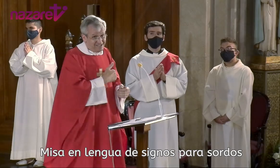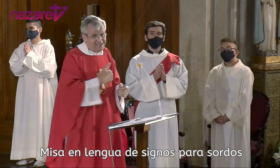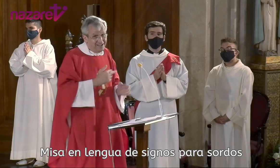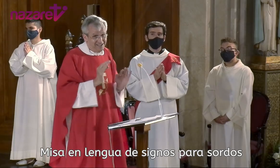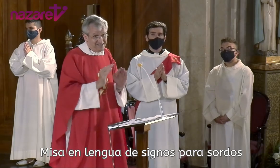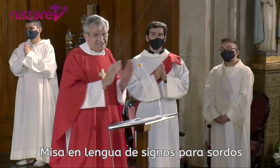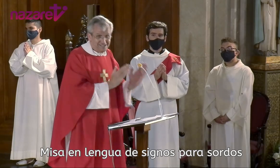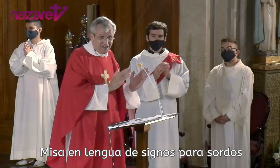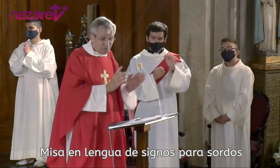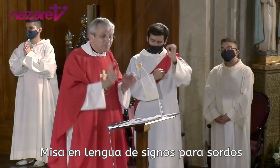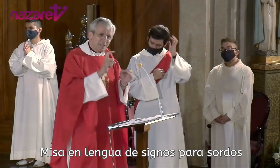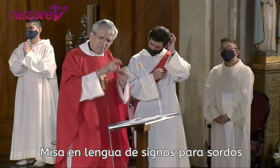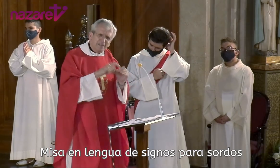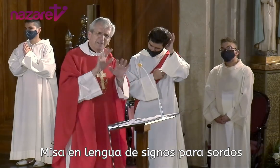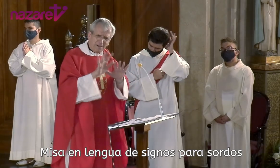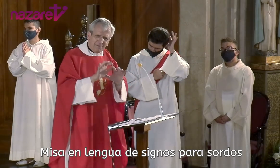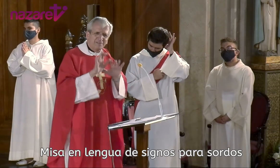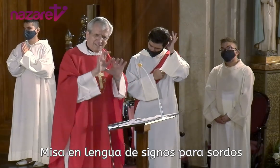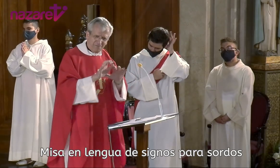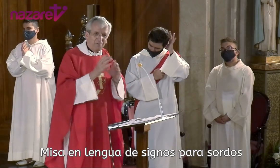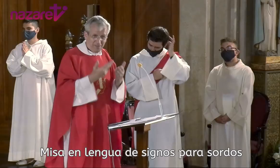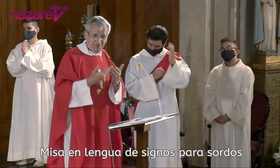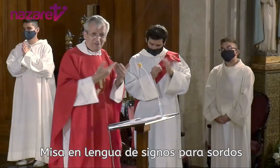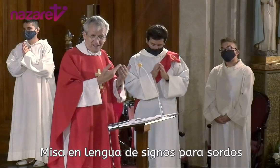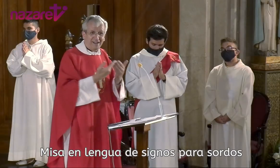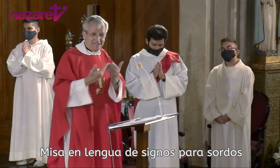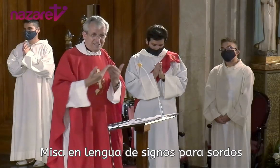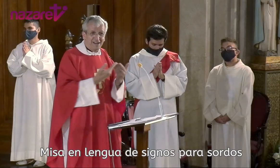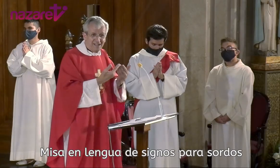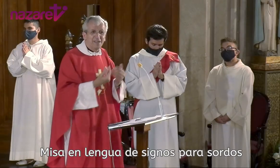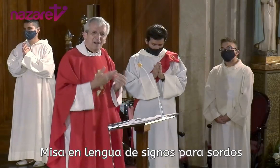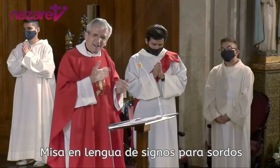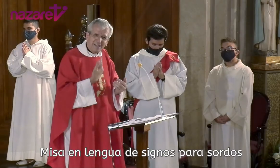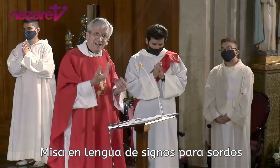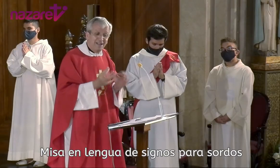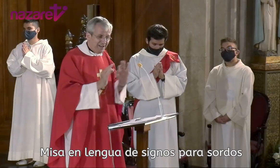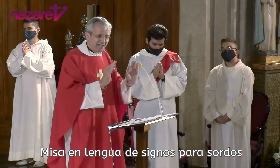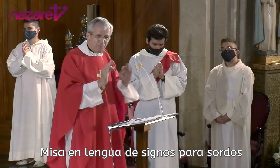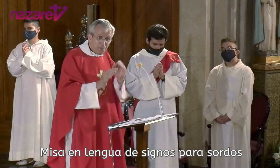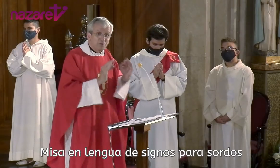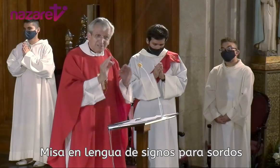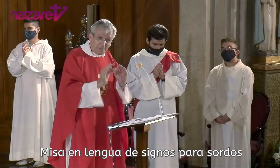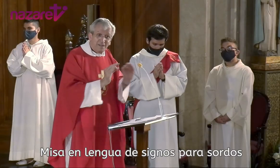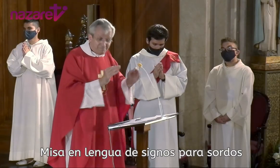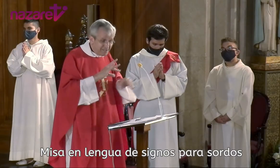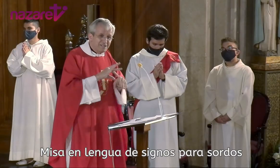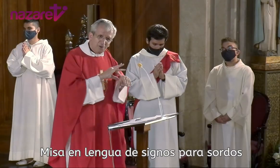Cristian, es cristiano y participaba de esa formación cristiana, evangélica, en la que fue pues también